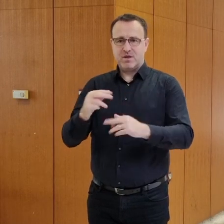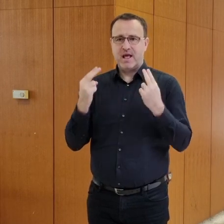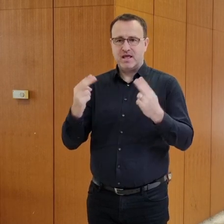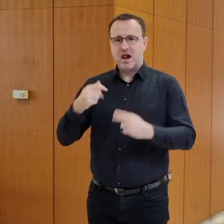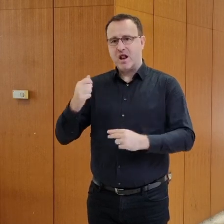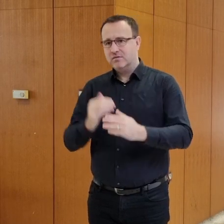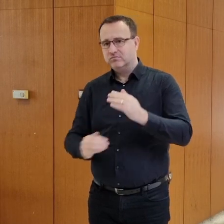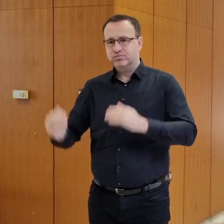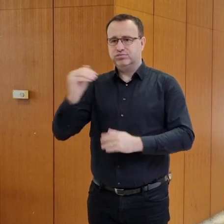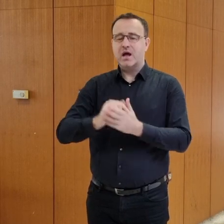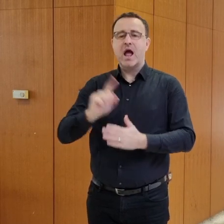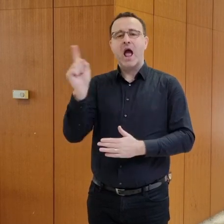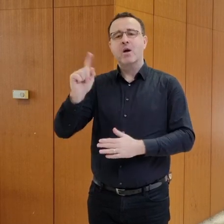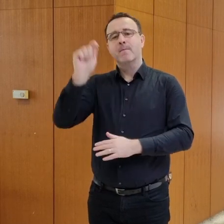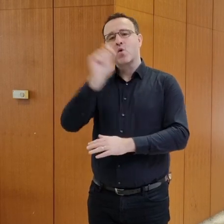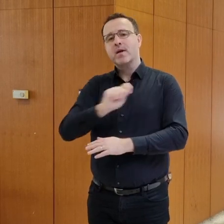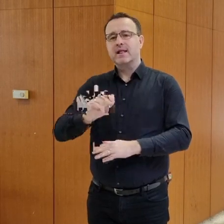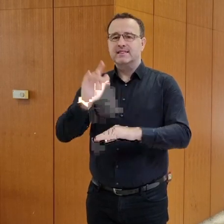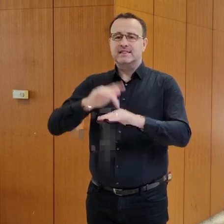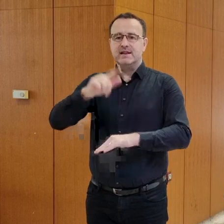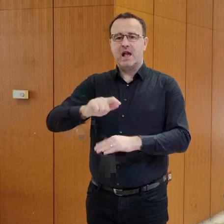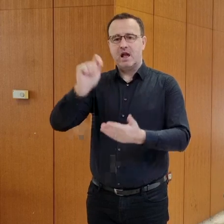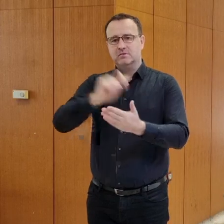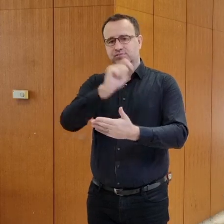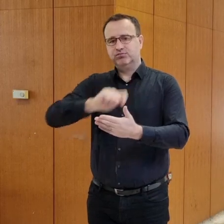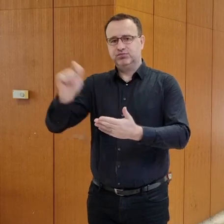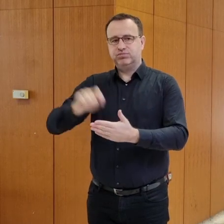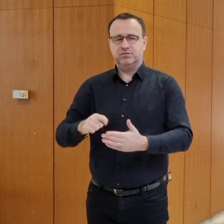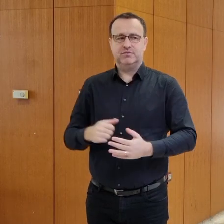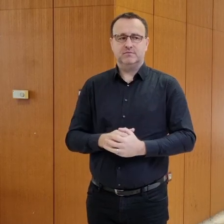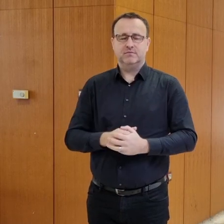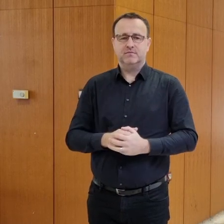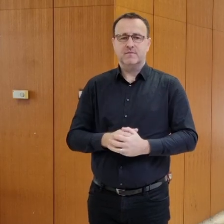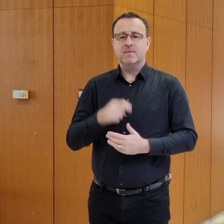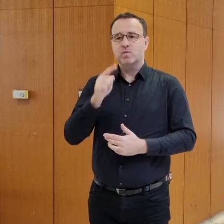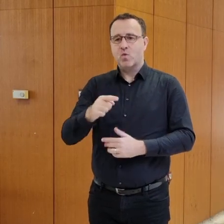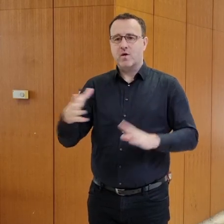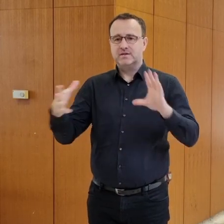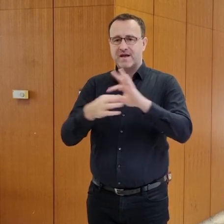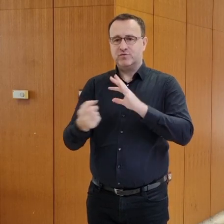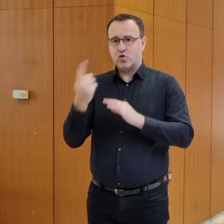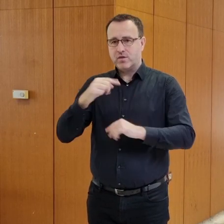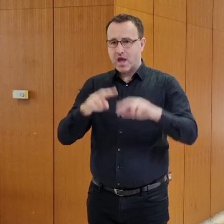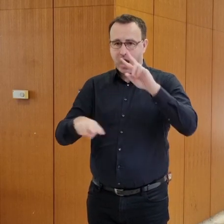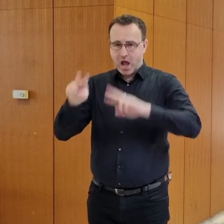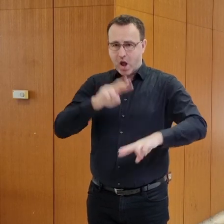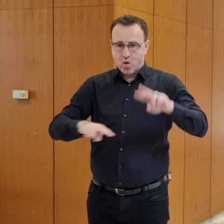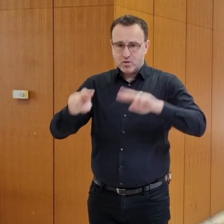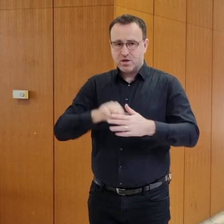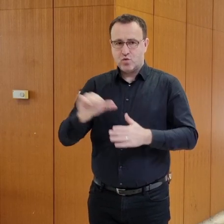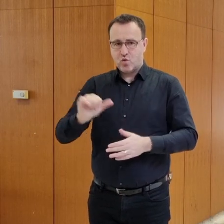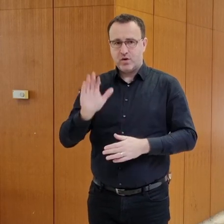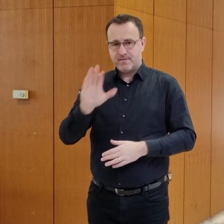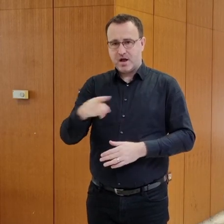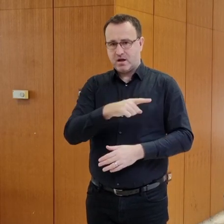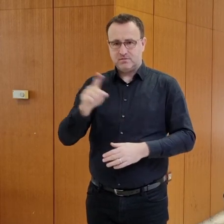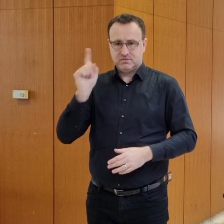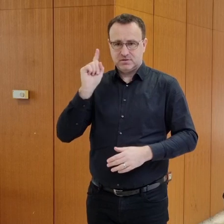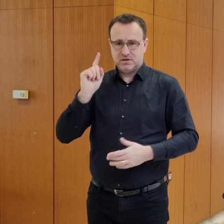Konkrétne ktorých projektov sa to týka? A závisí to škrtanie aj od auditu, ktorý má teraz na starosti pán Palkovič?